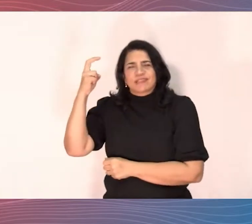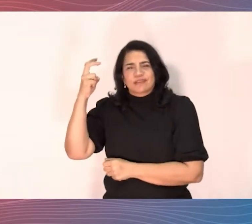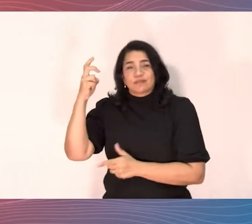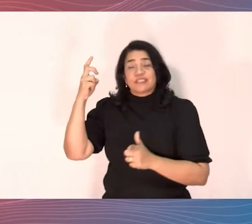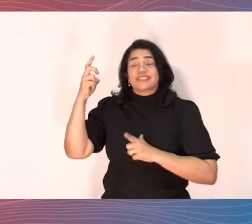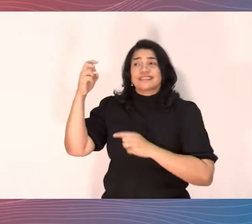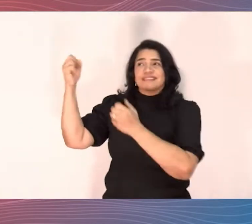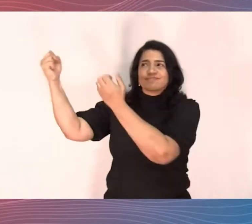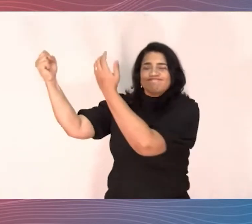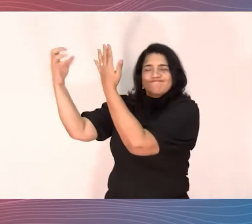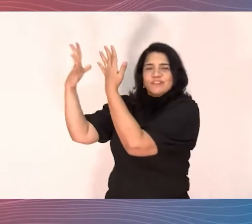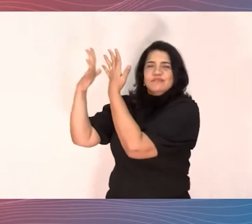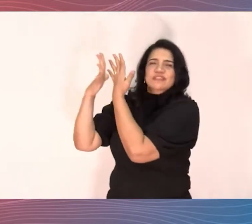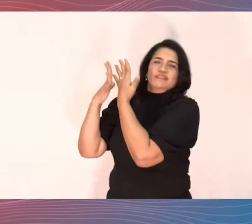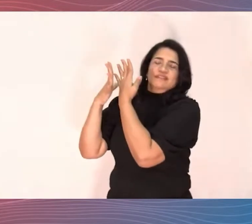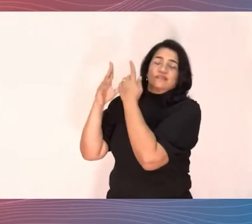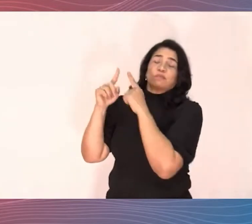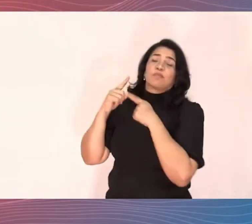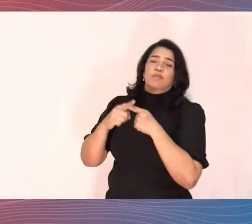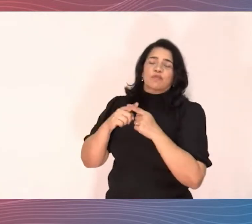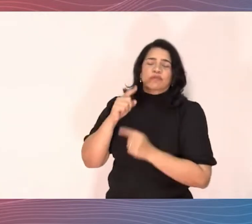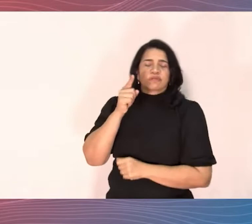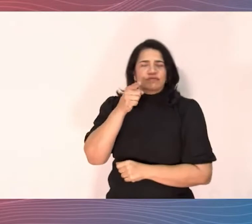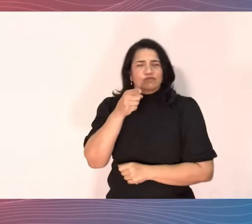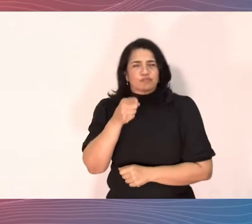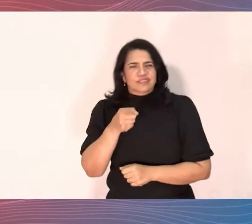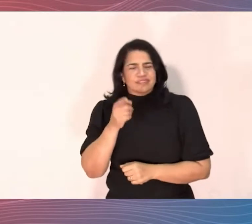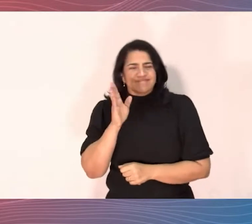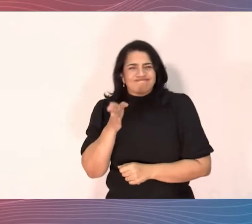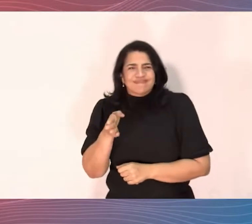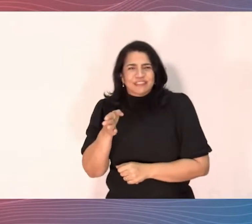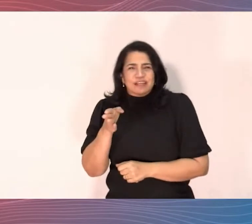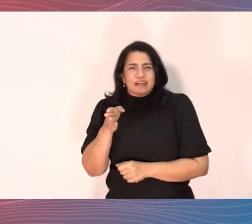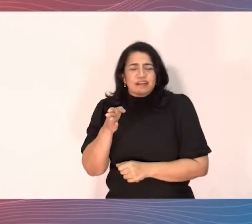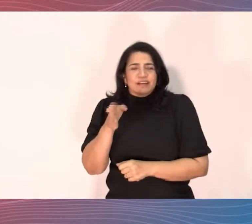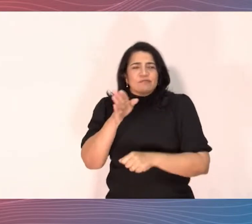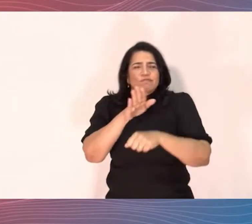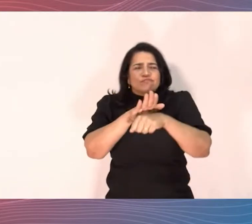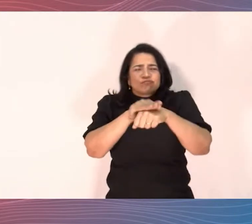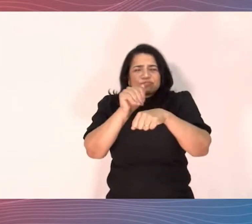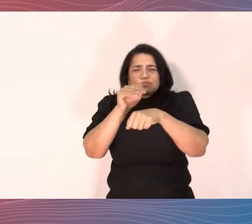se justificou, e qual é o seu destino final?